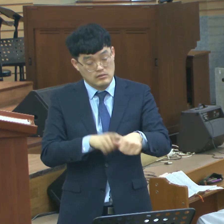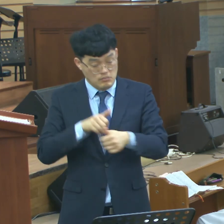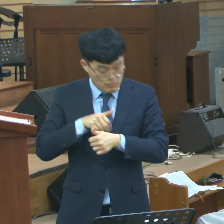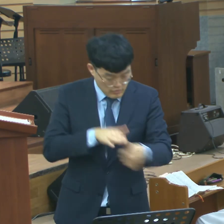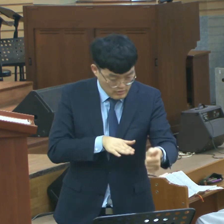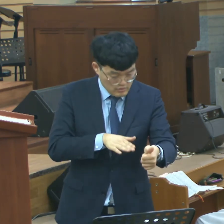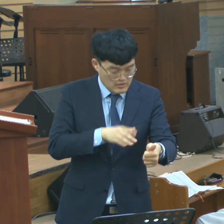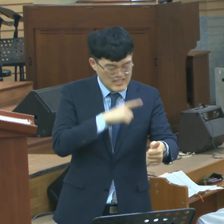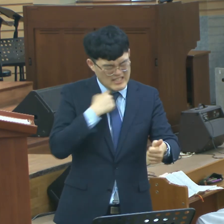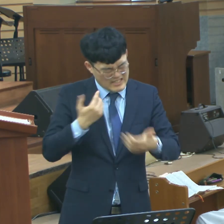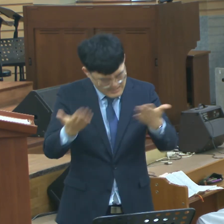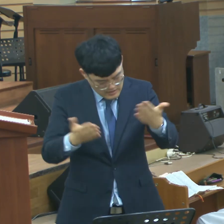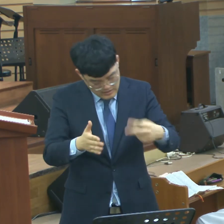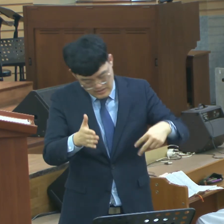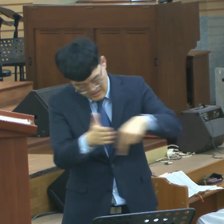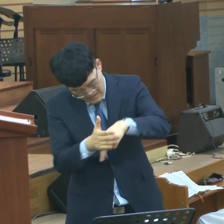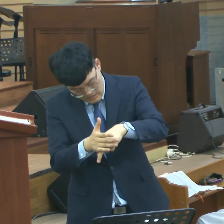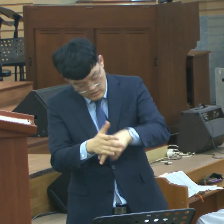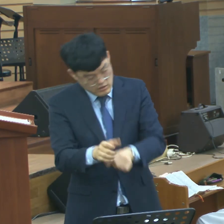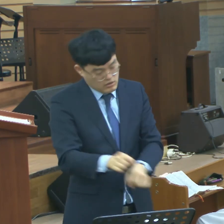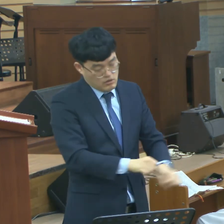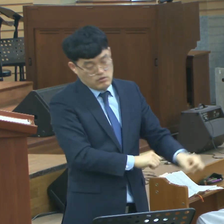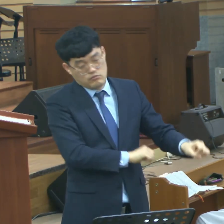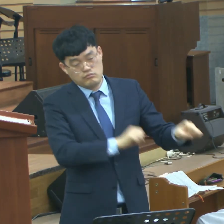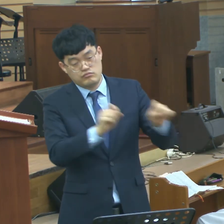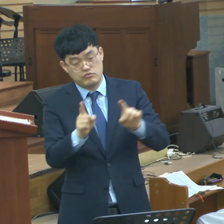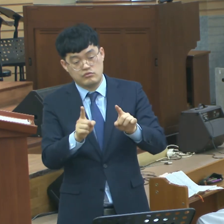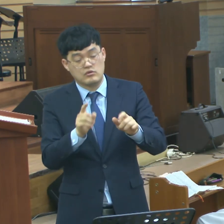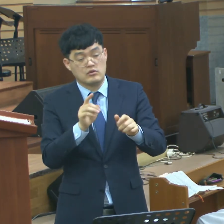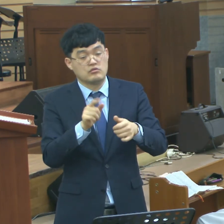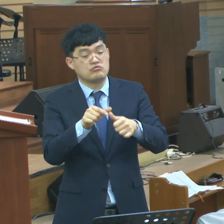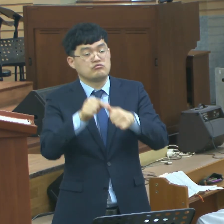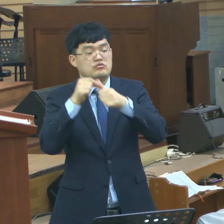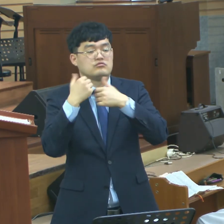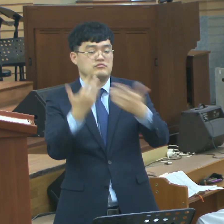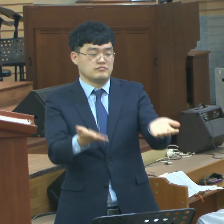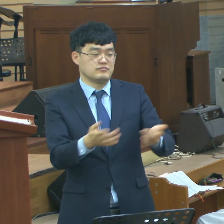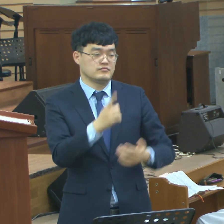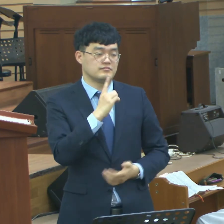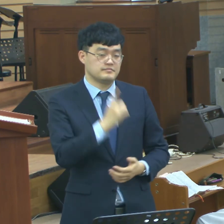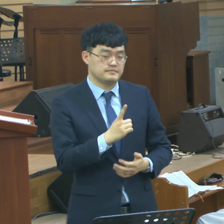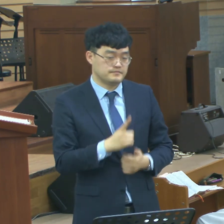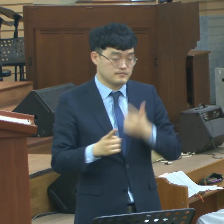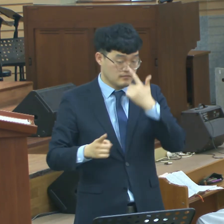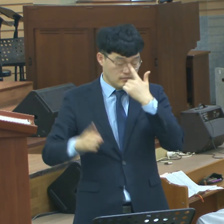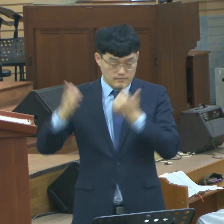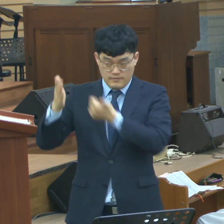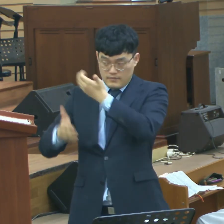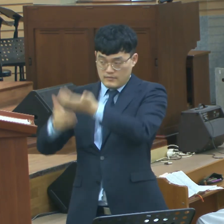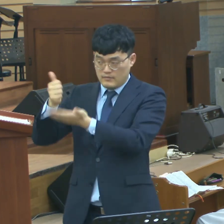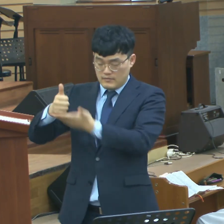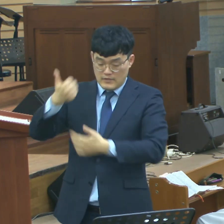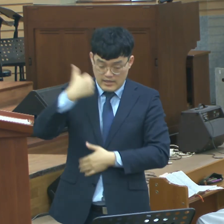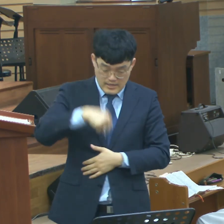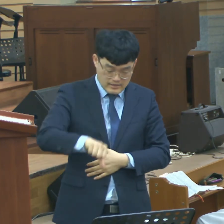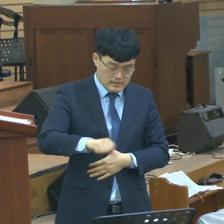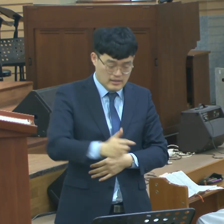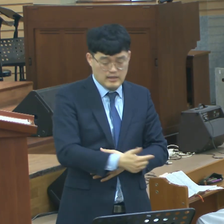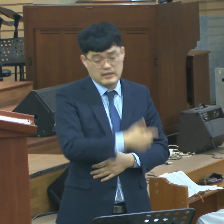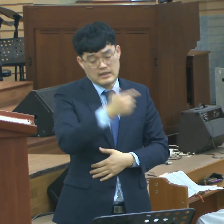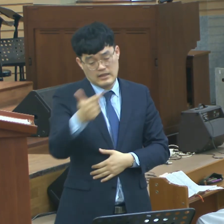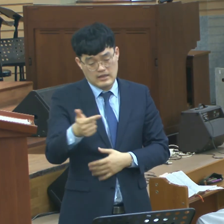그 베들레헴 그 어려운 지경에 나게 하신 것도 하나님의 도전 정신을 보여주는 거예요. 하나님의 아들이 나사렛